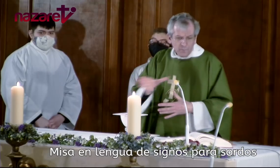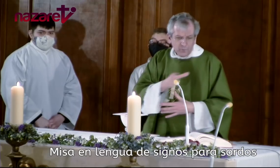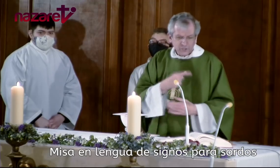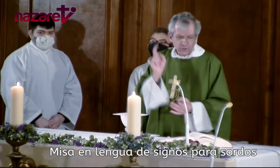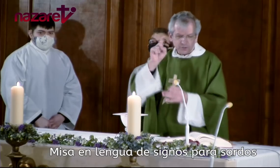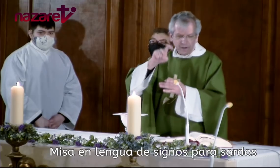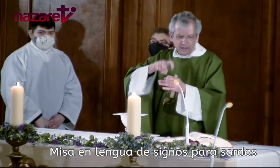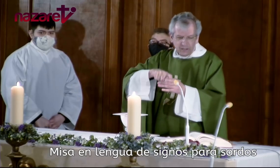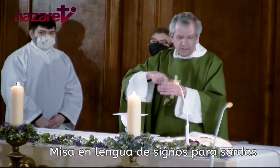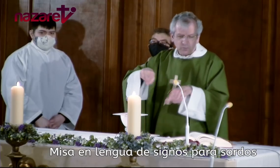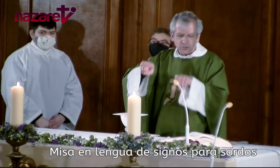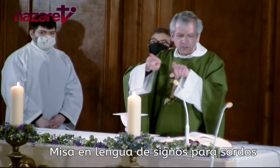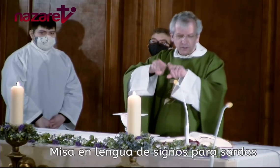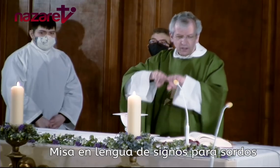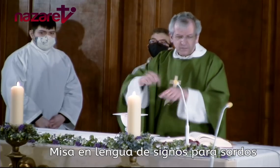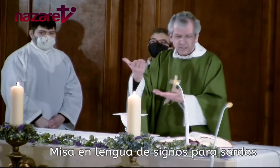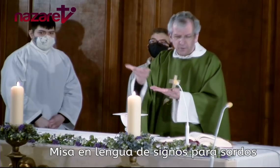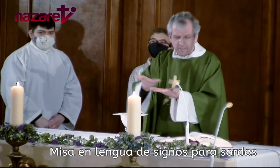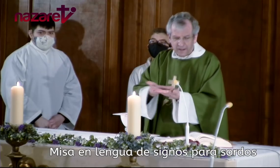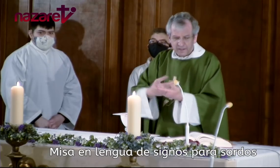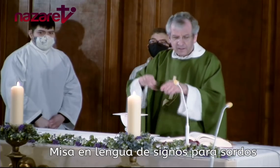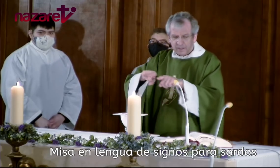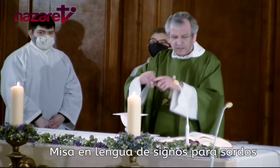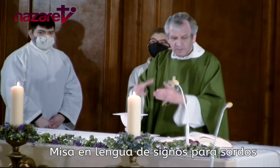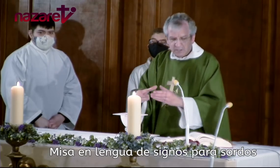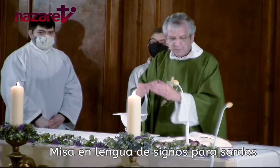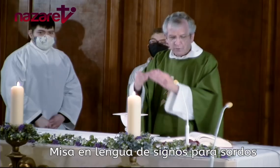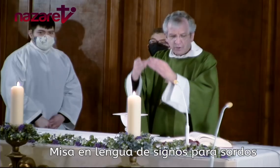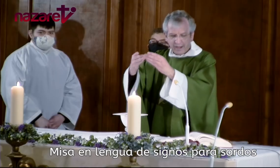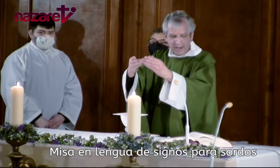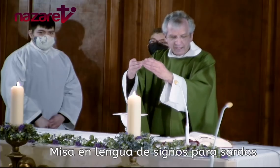pues todos participamos del mismo pan y del mismo cáliz.